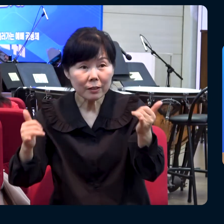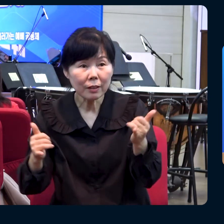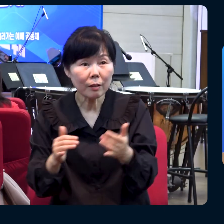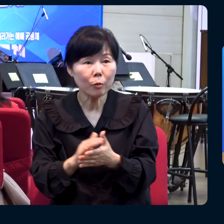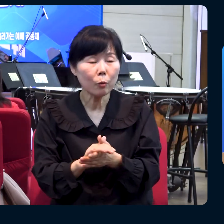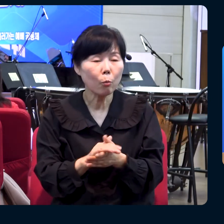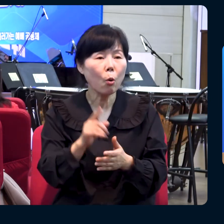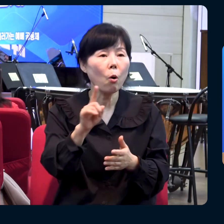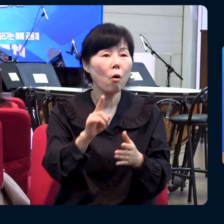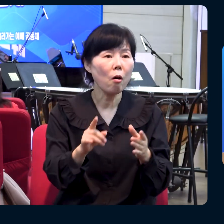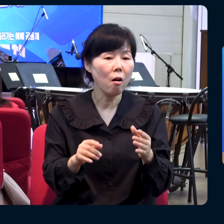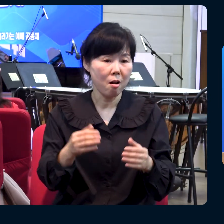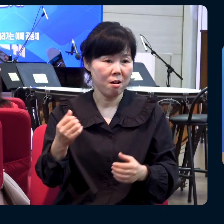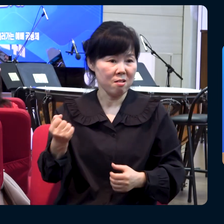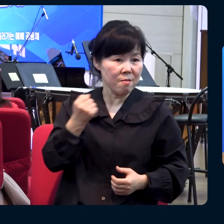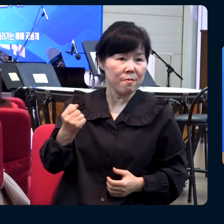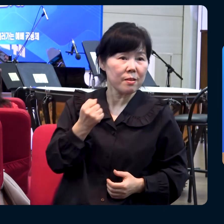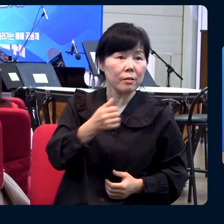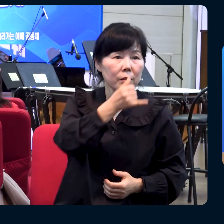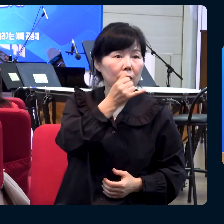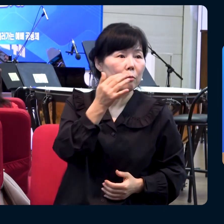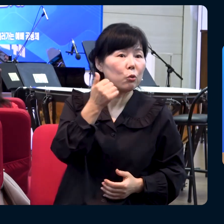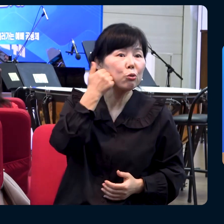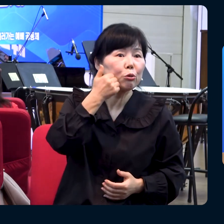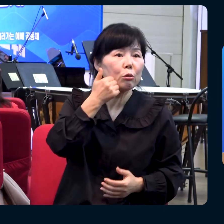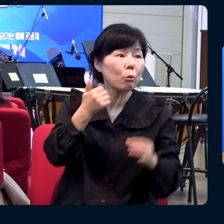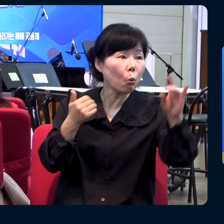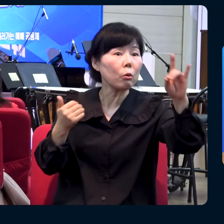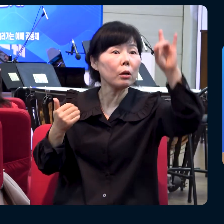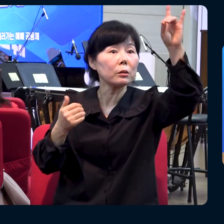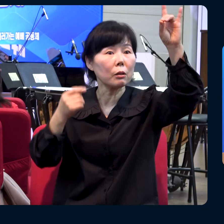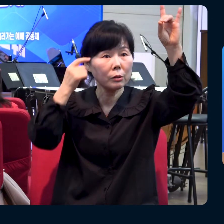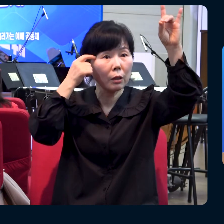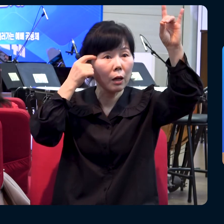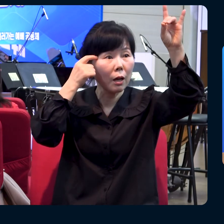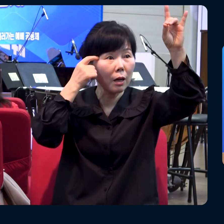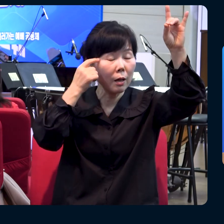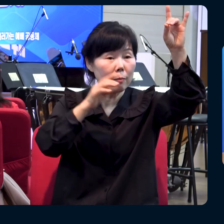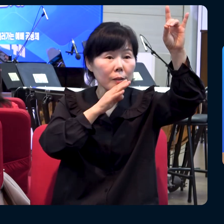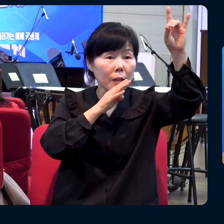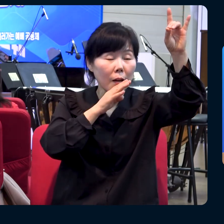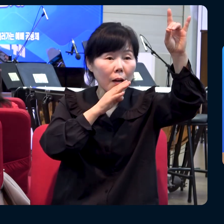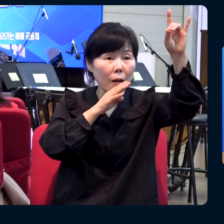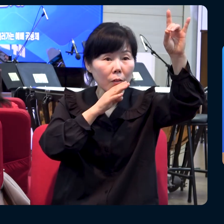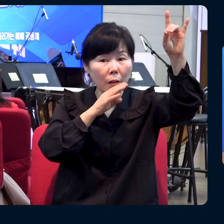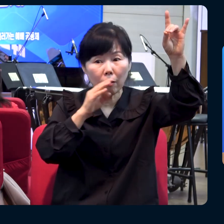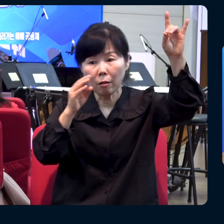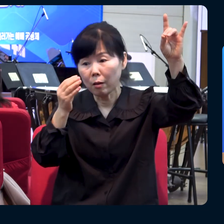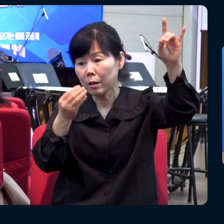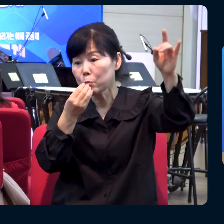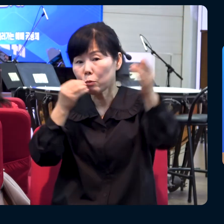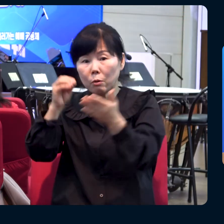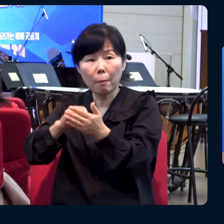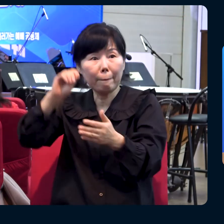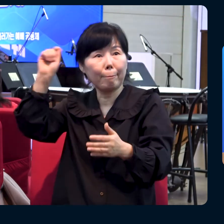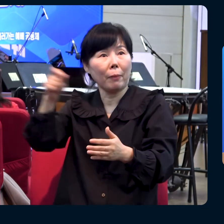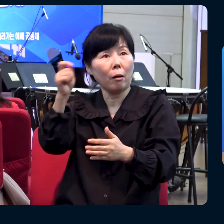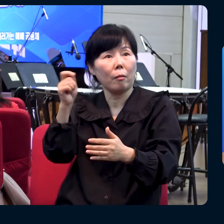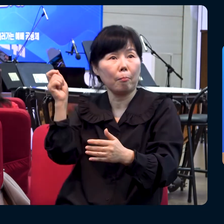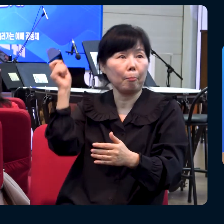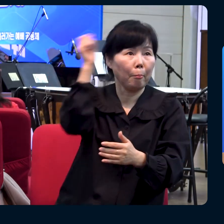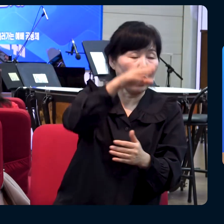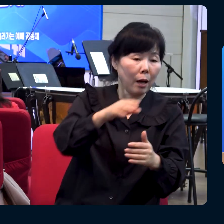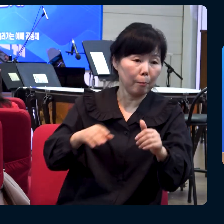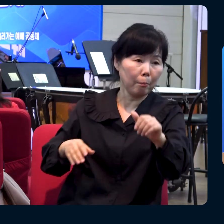사람은 골리앗이었습니다. 그렇게 그렇게 생각했어요. 그런데 그런데 골리앗이 죽은 겁니다.